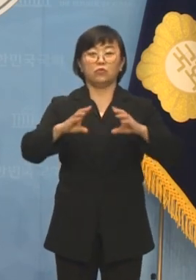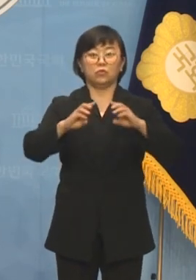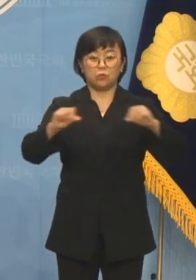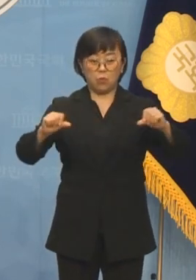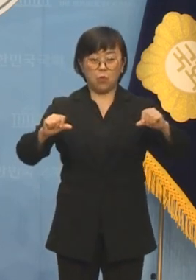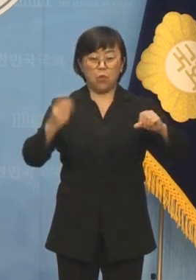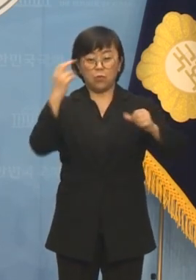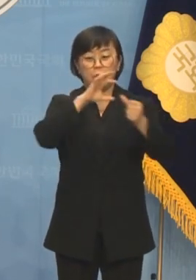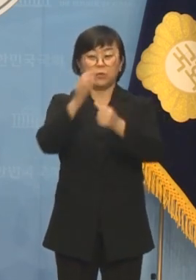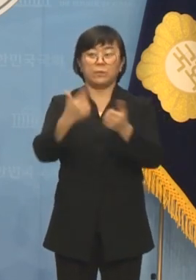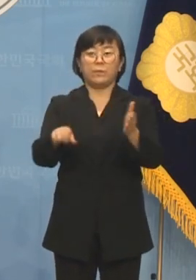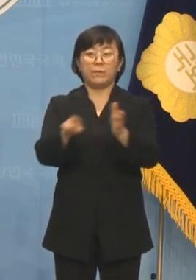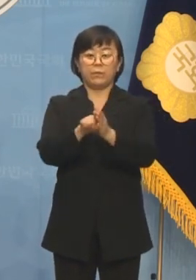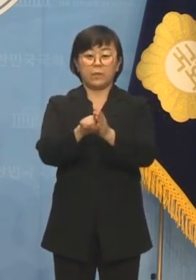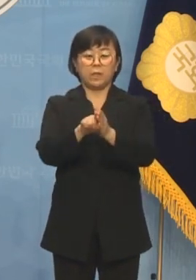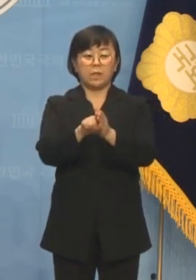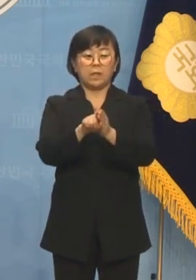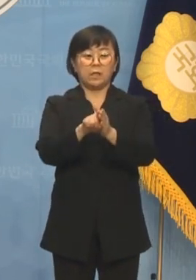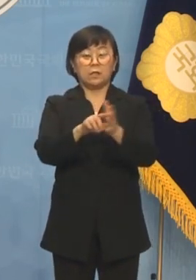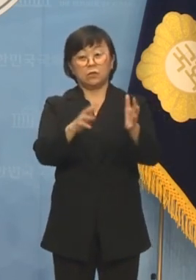수호를 위해서